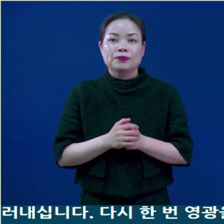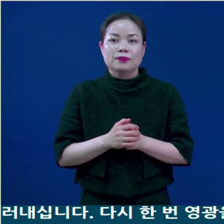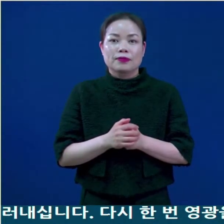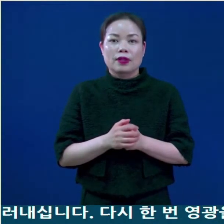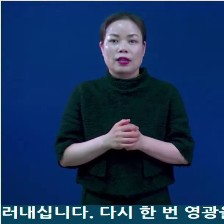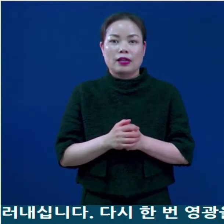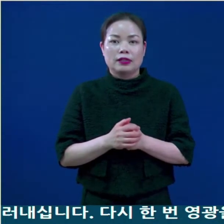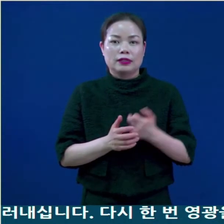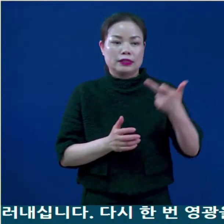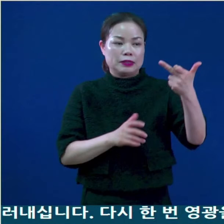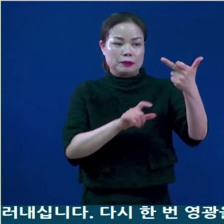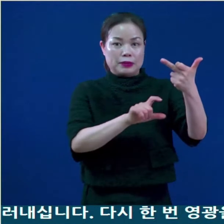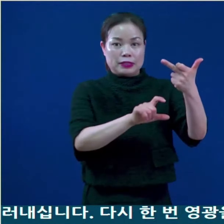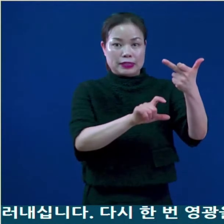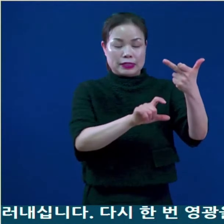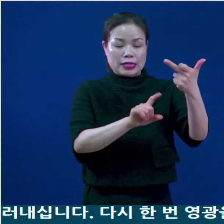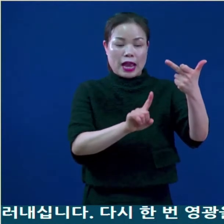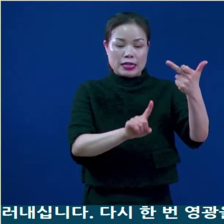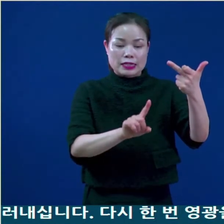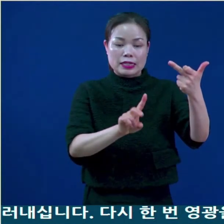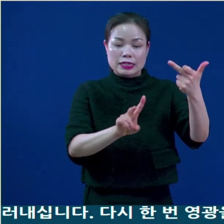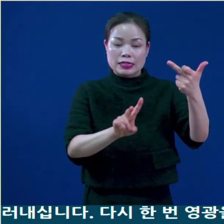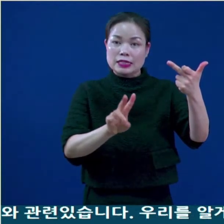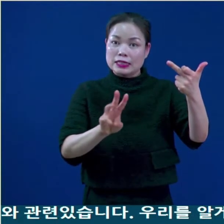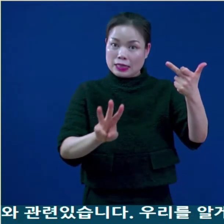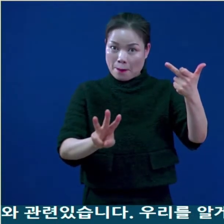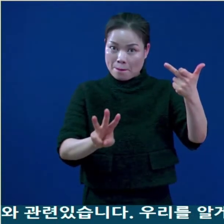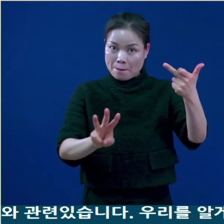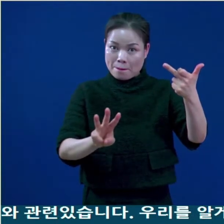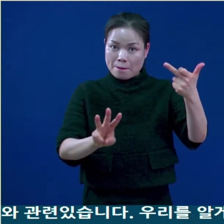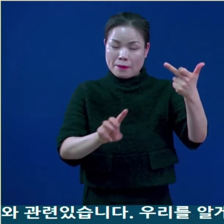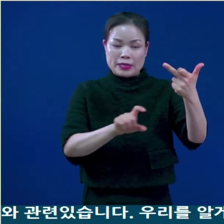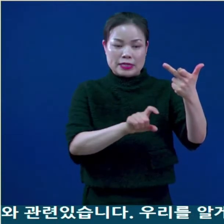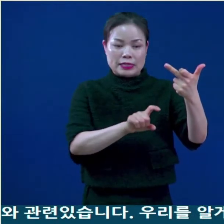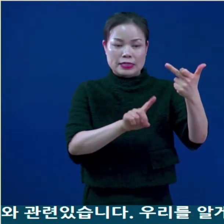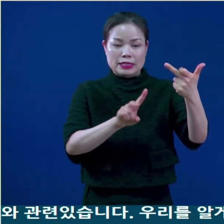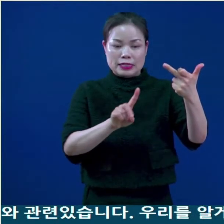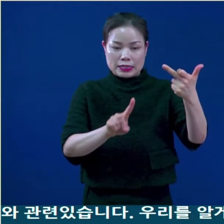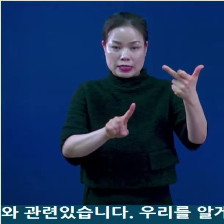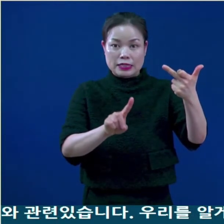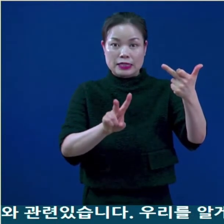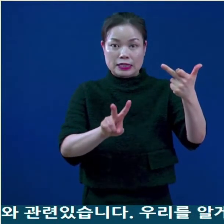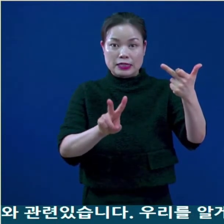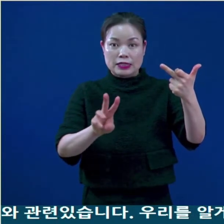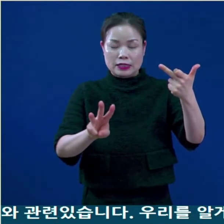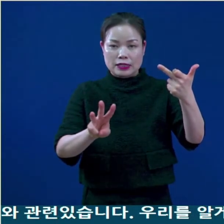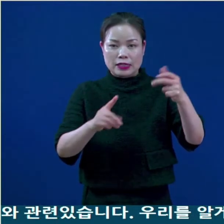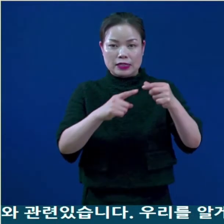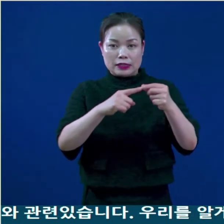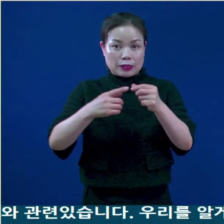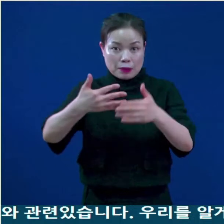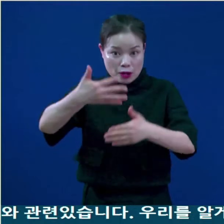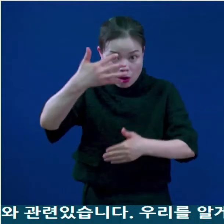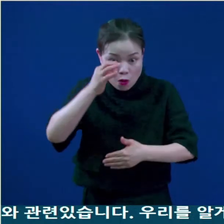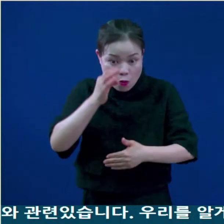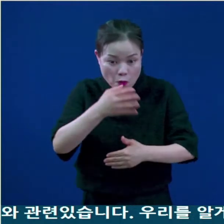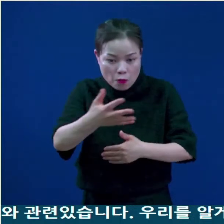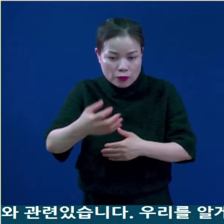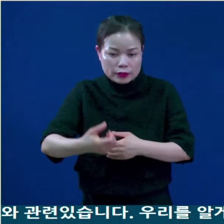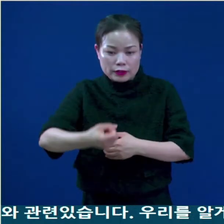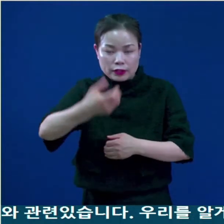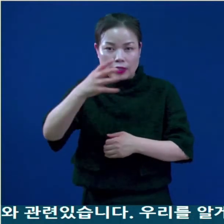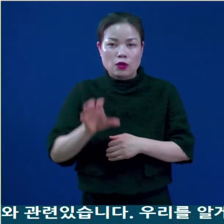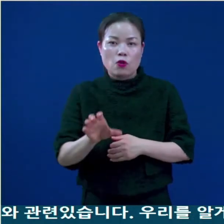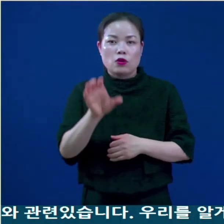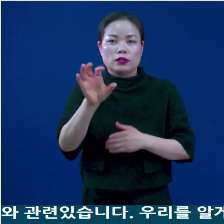1, 2, 3절 볼 겁니다. 요한복음 17장 1절, 2절, 3절 자막으로도 뜰 테니까 자막